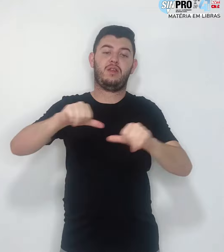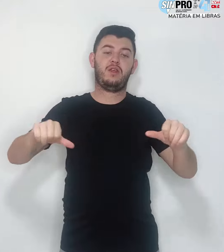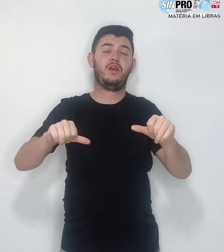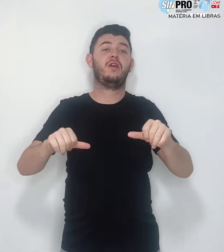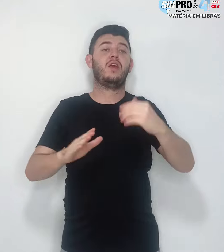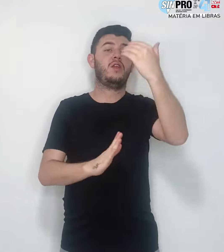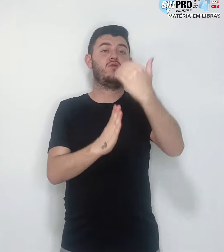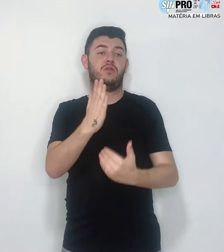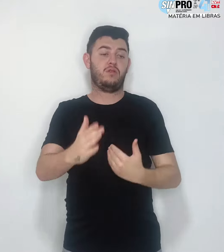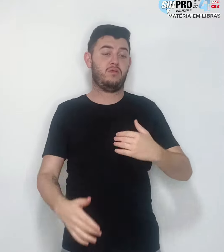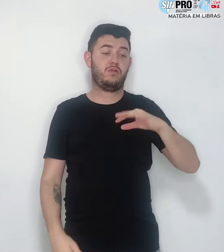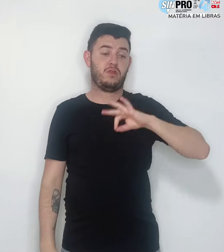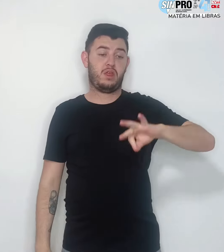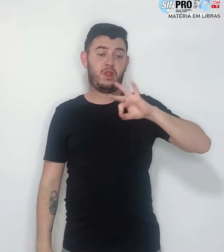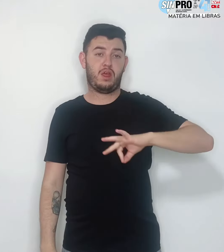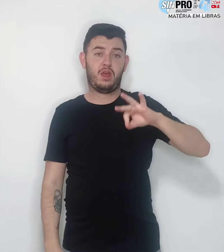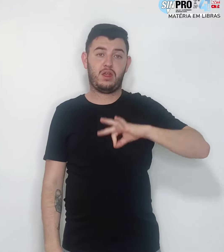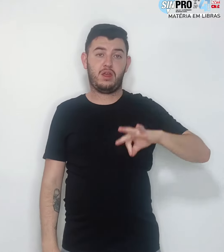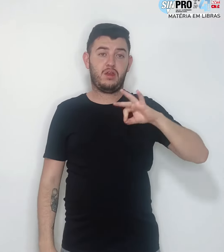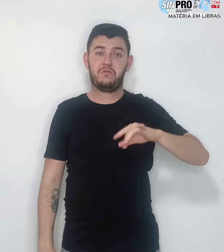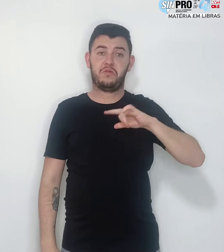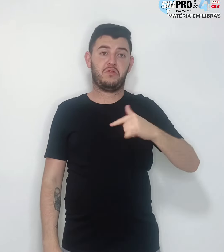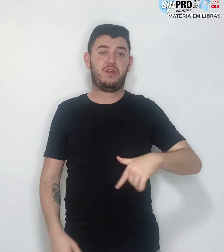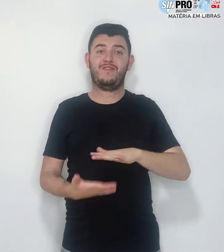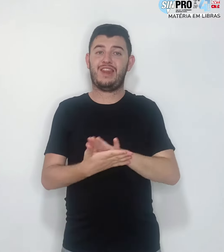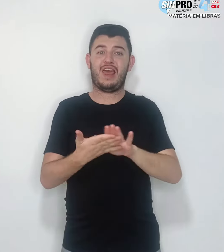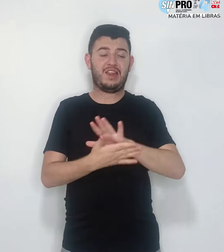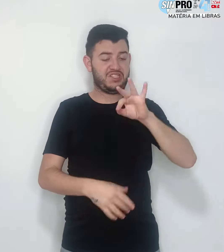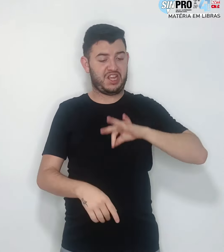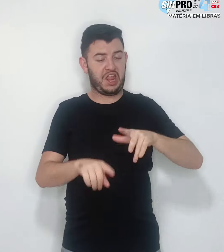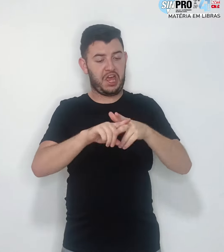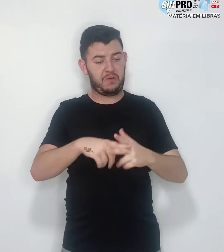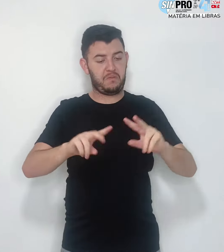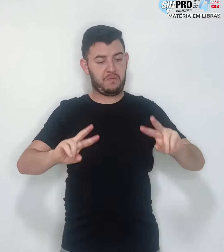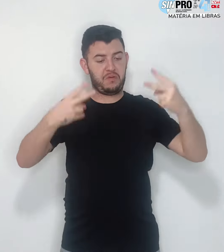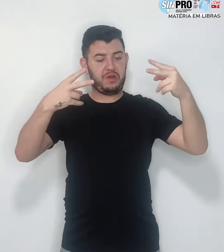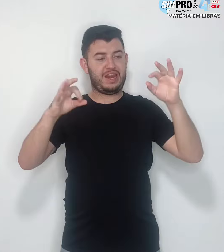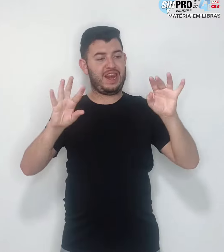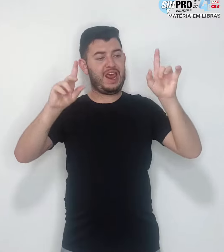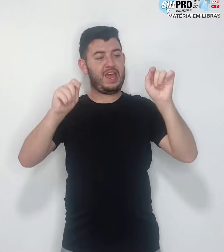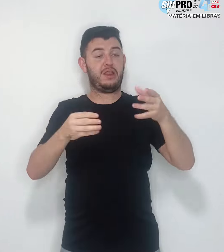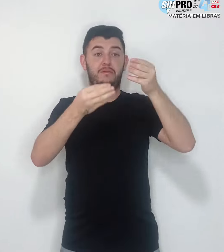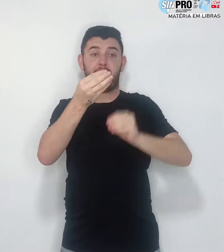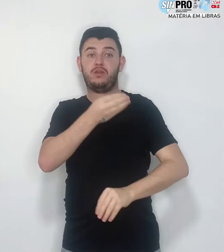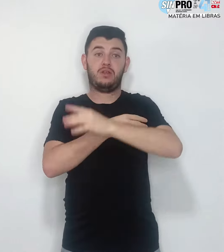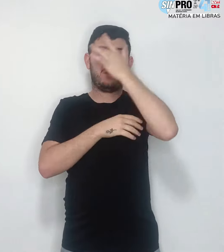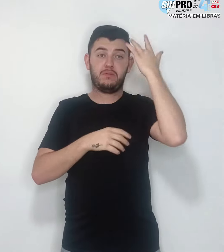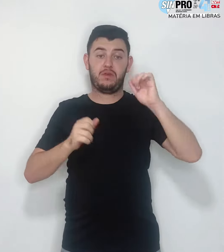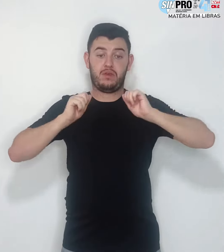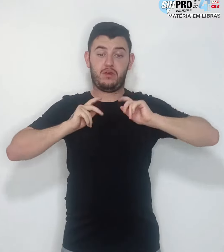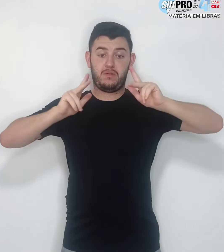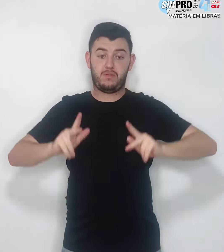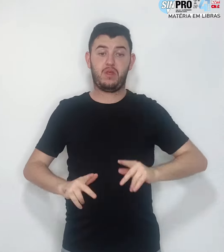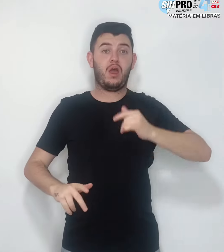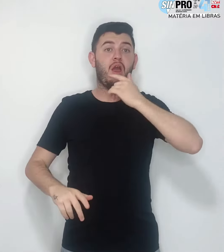cenário de mais de seis anos sem reajuste, com prejuízos ainda maiores para aposentadas aposentados